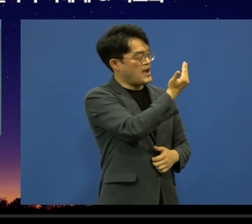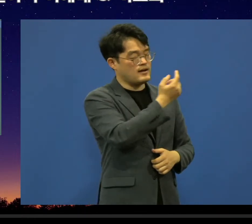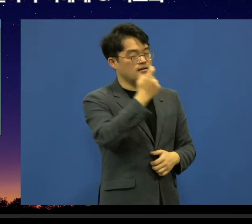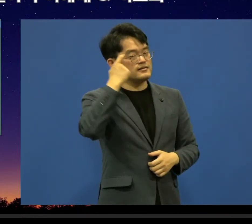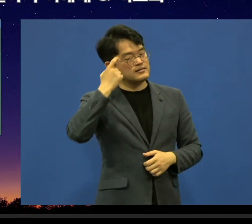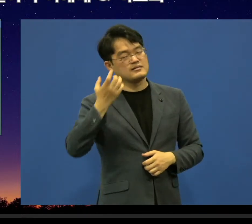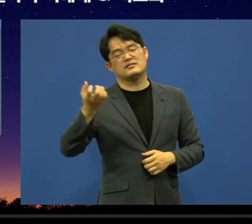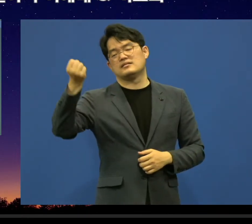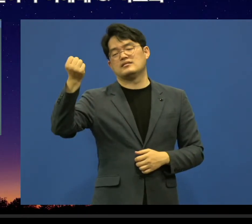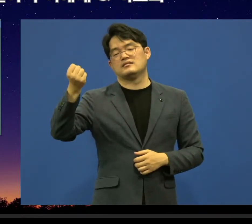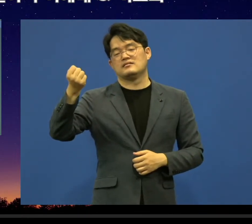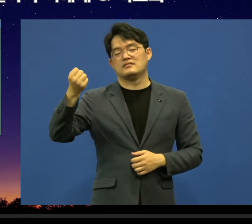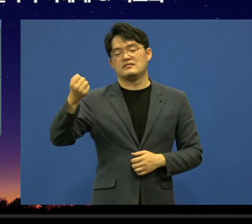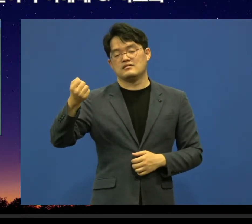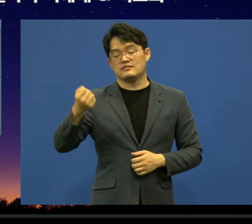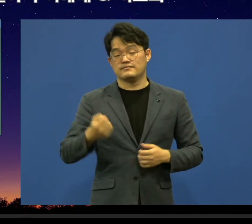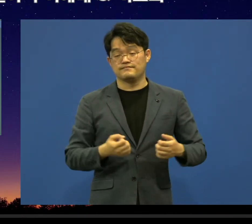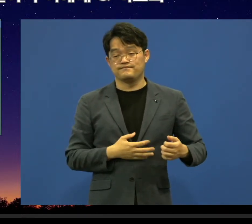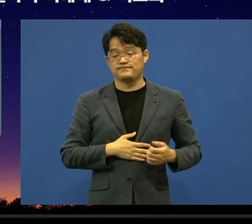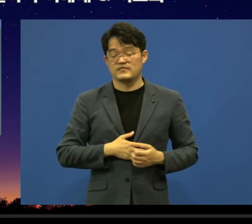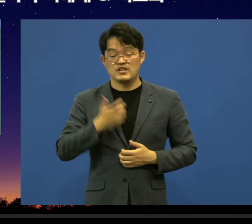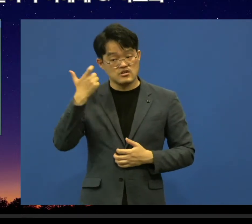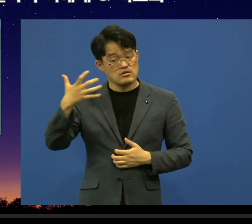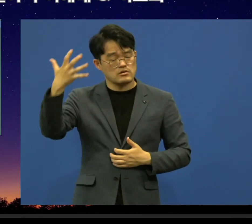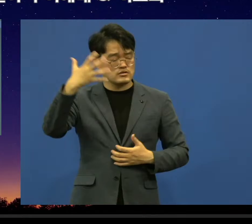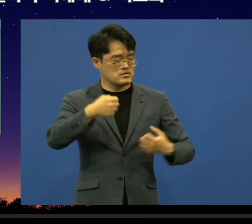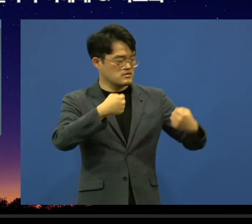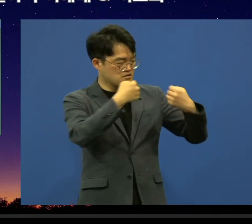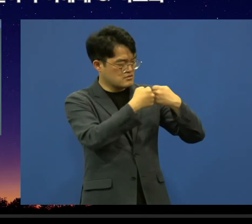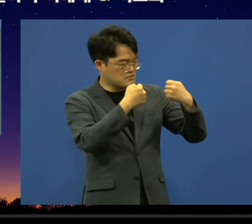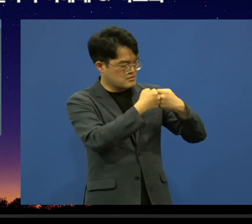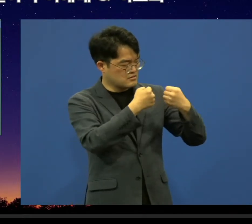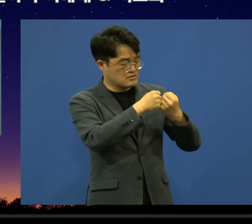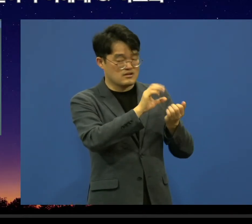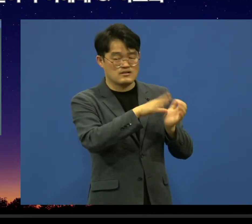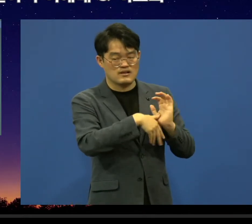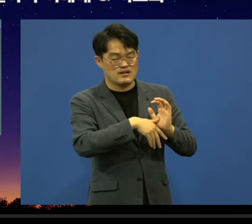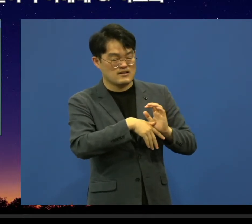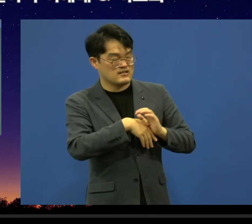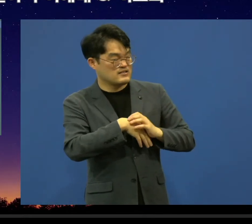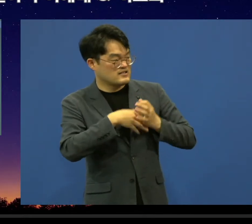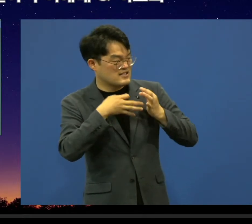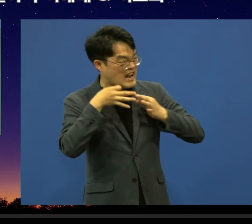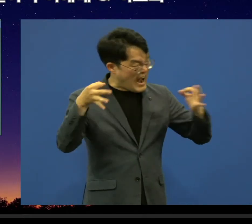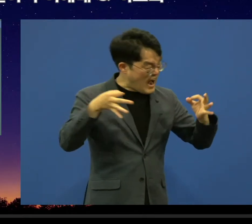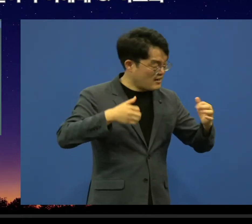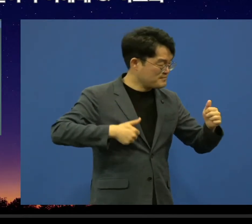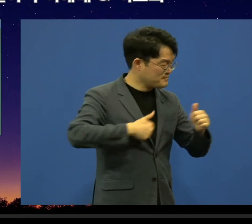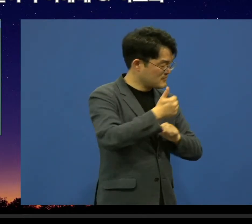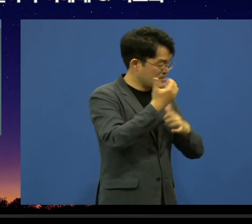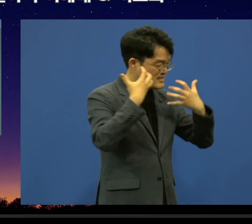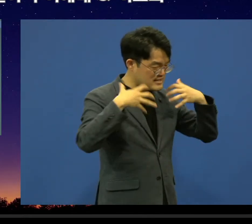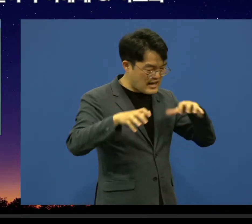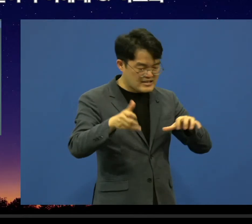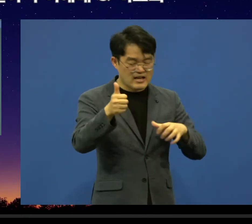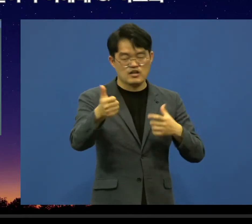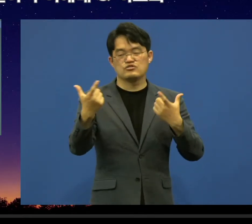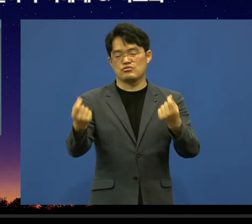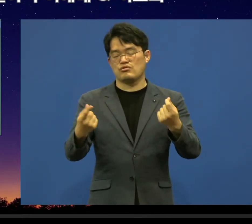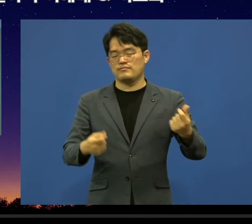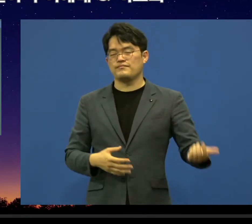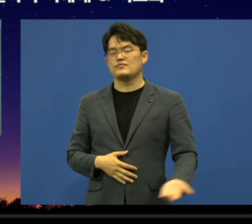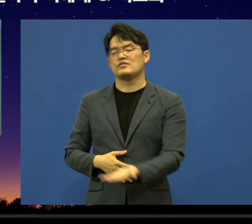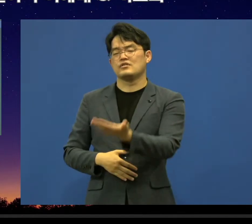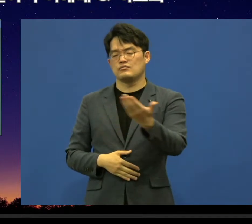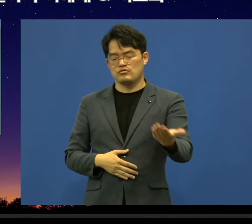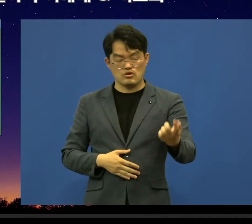살아가야 돼요. 영적 전선에서 포효하는 사자처럼 골리앗을 상대하기를 바랍니다.